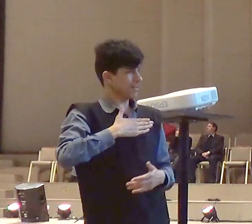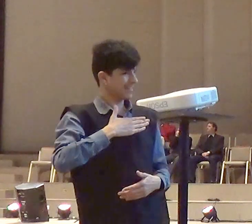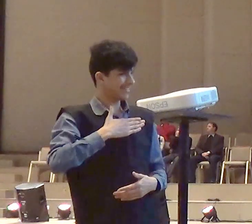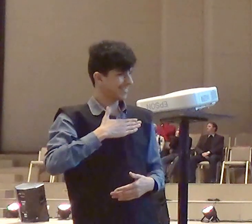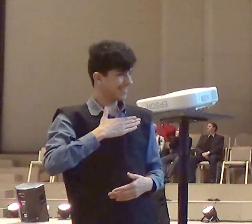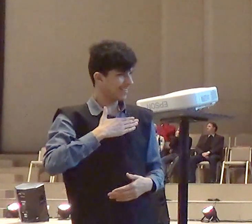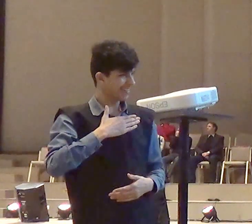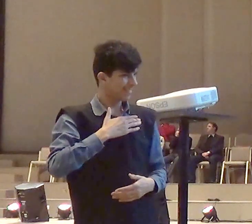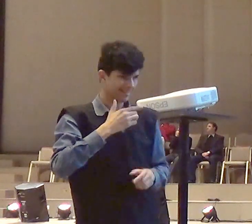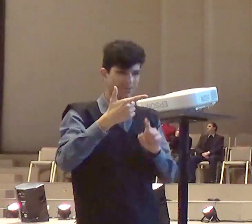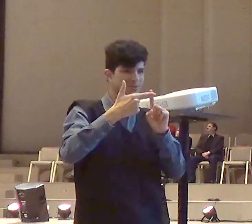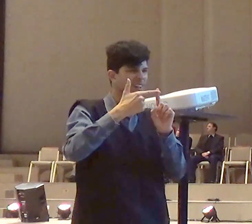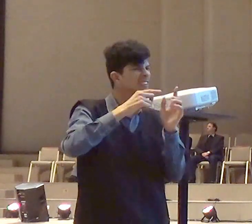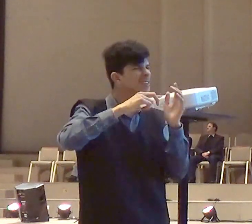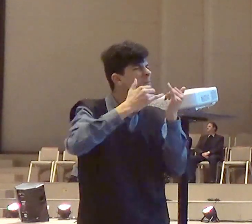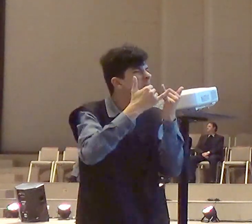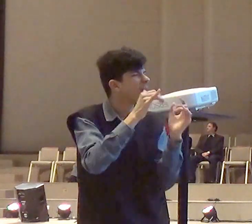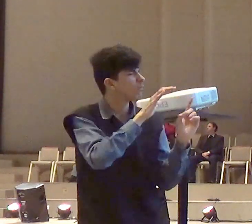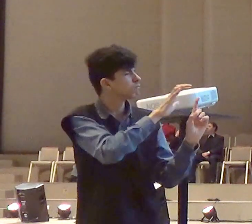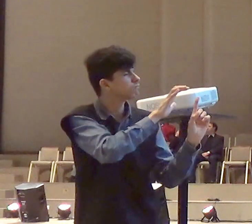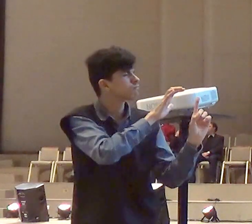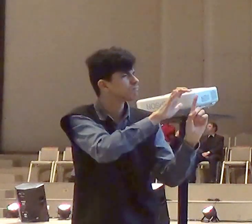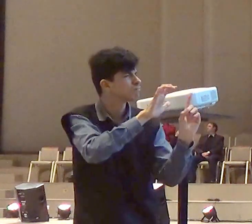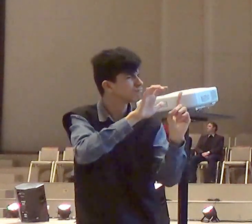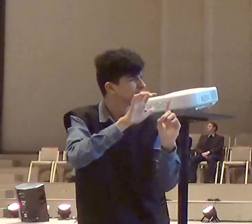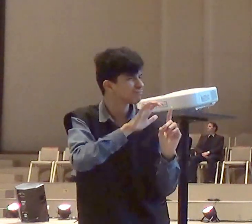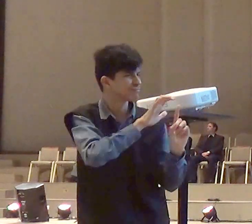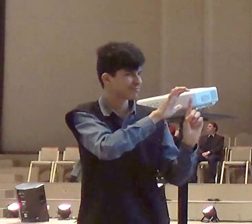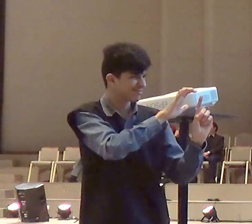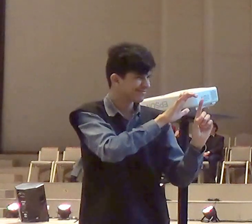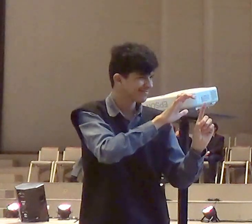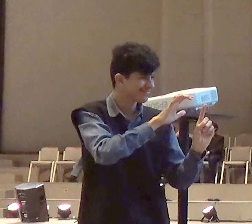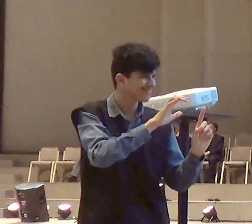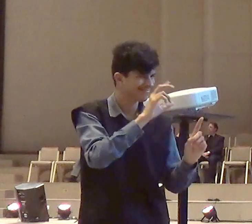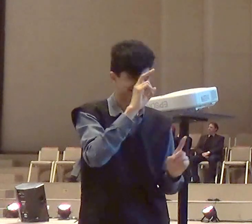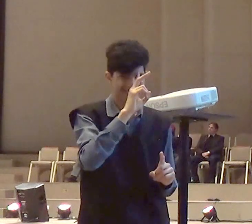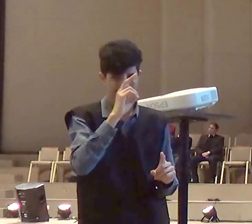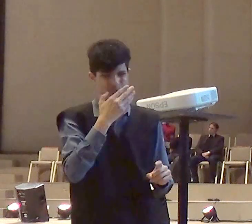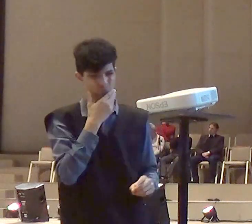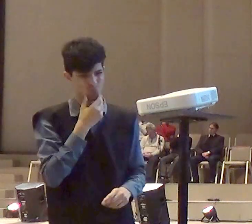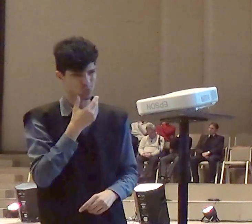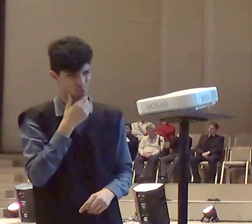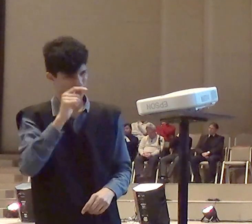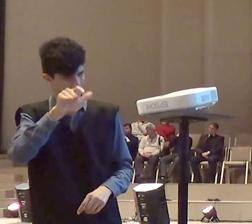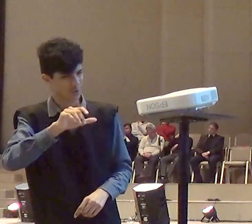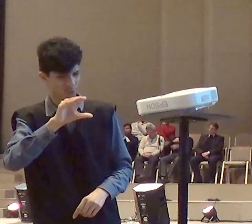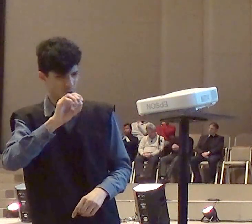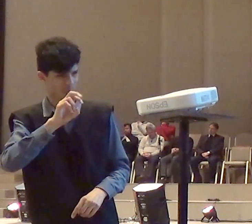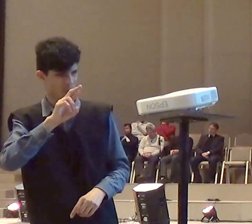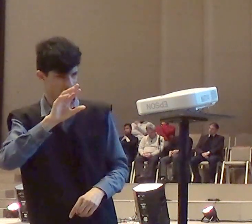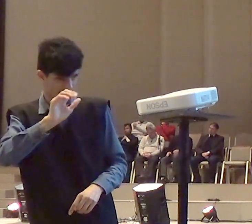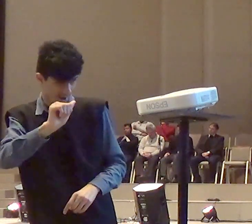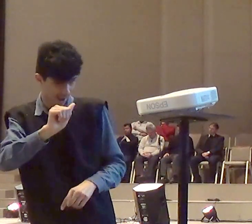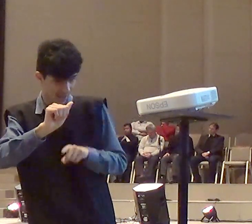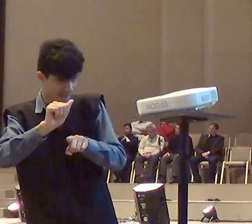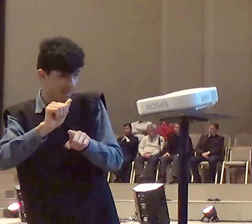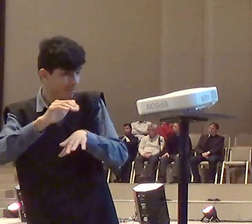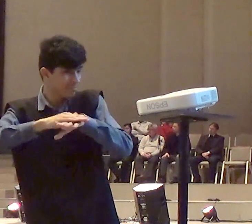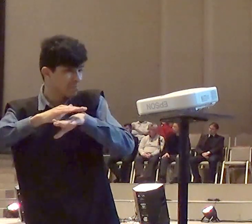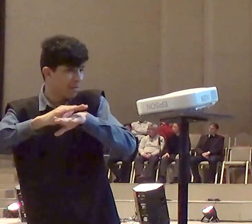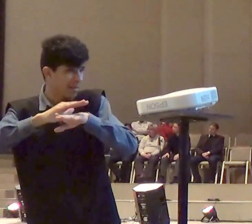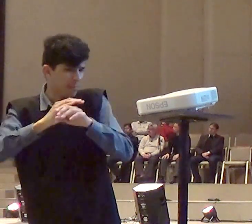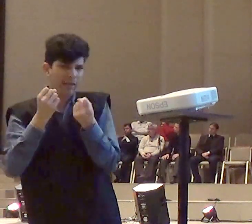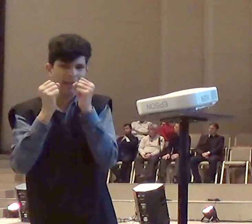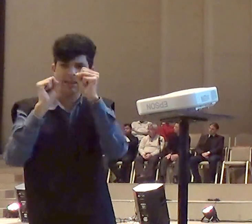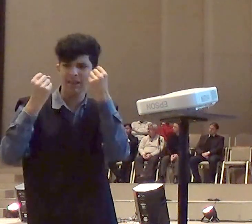causa e eu creio que foi isso que aconteceu com Corá Corá não se conformou com a